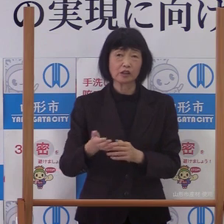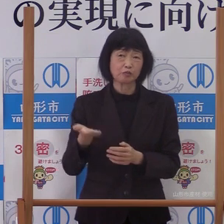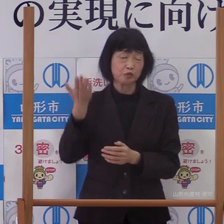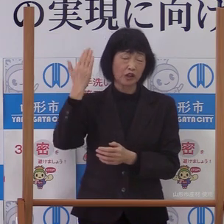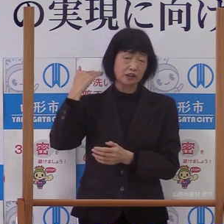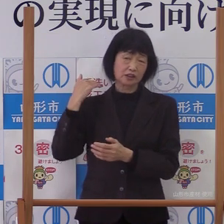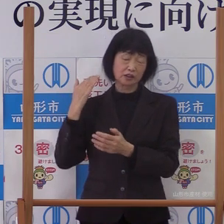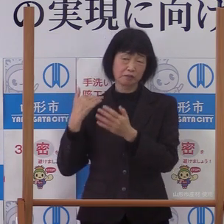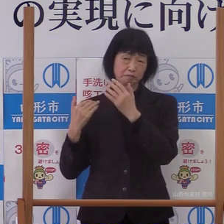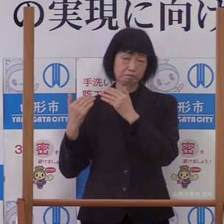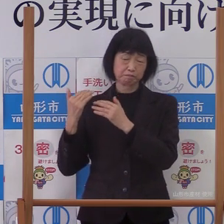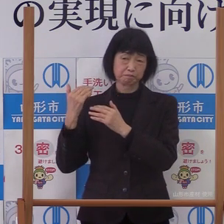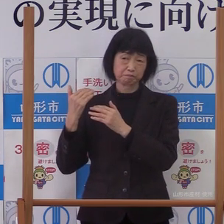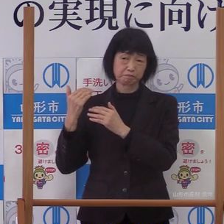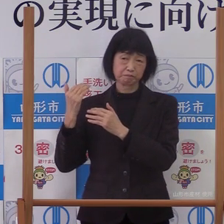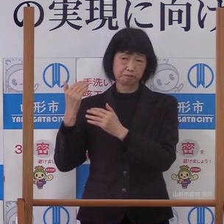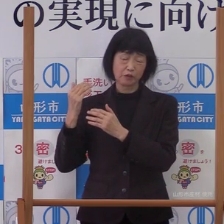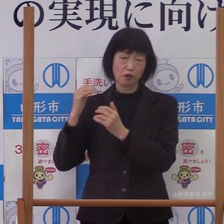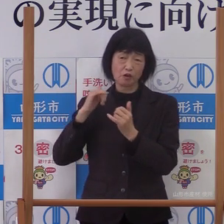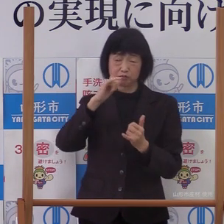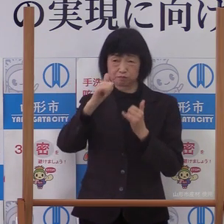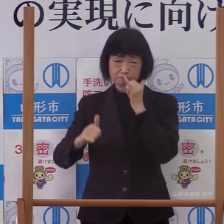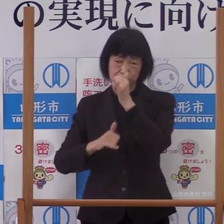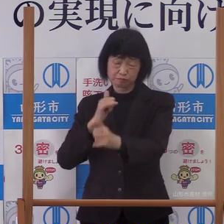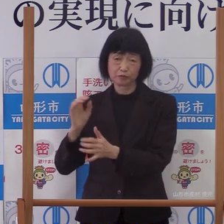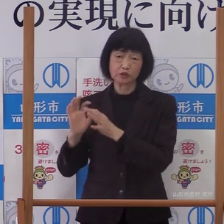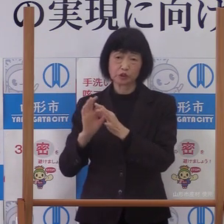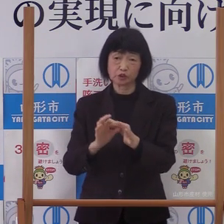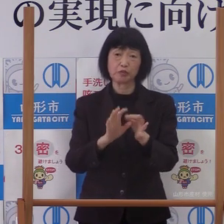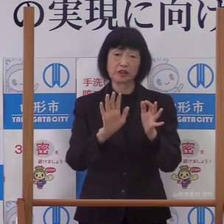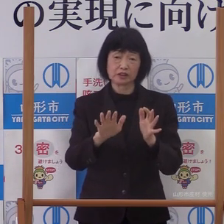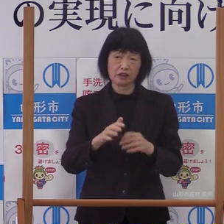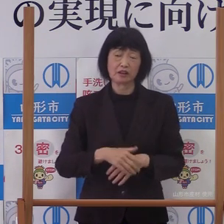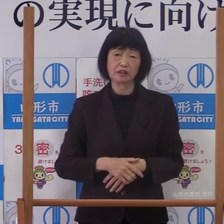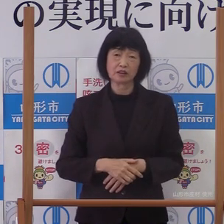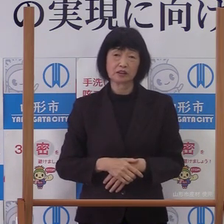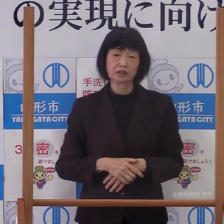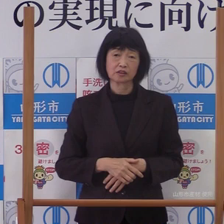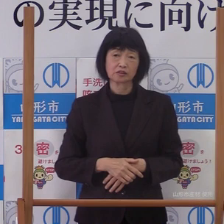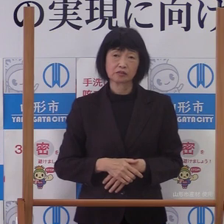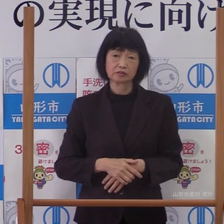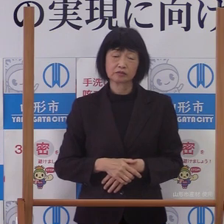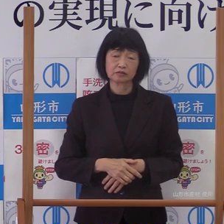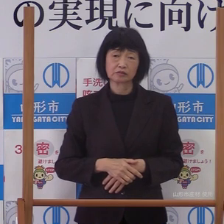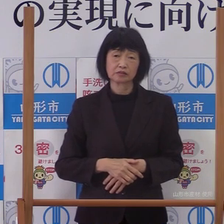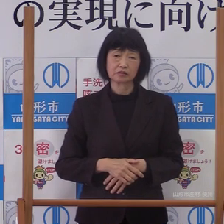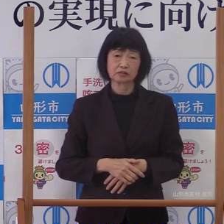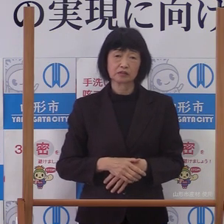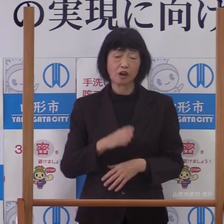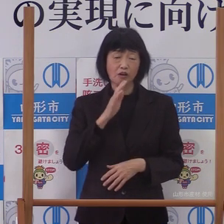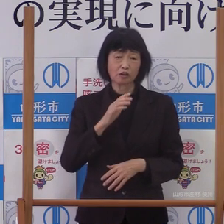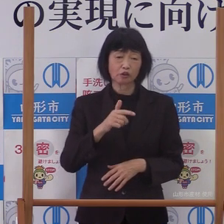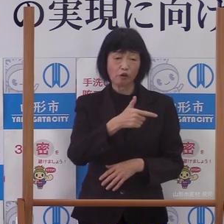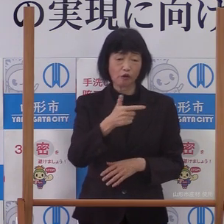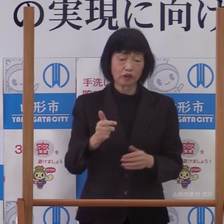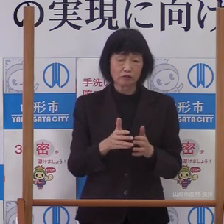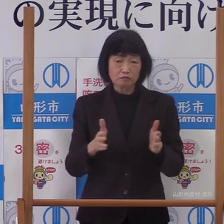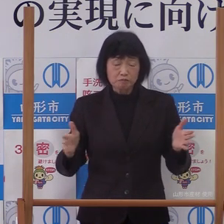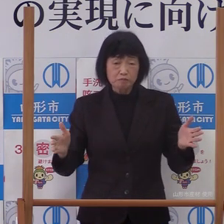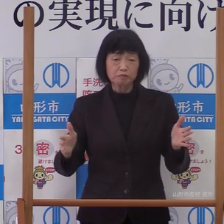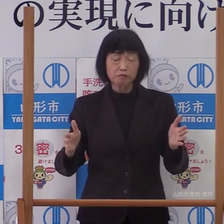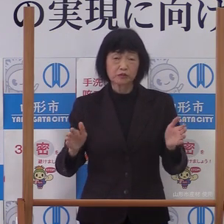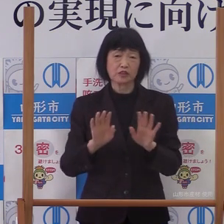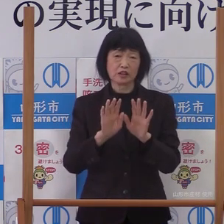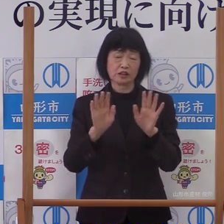続けられてきたものでありますので、やはり大きな規模での開催についてはですね、